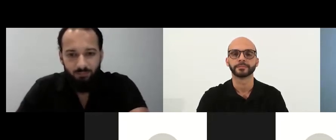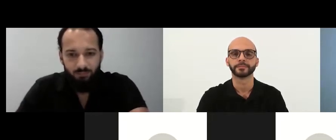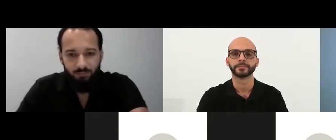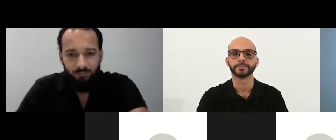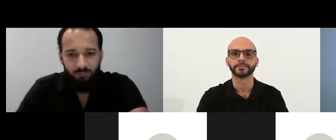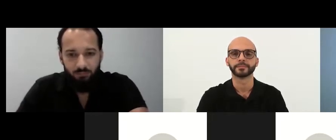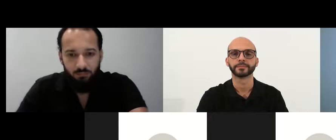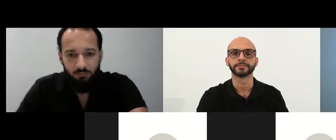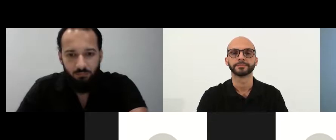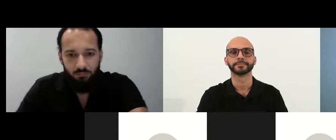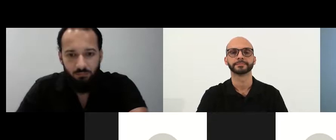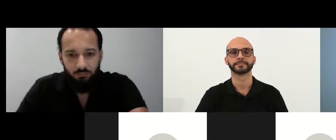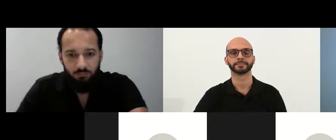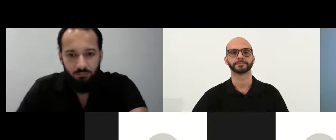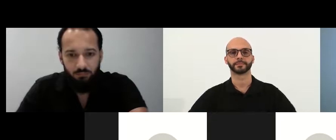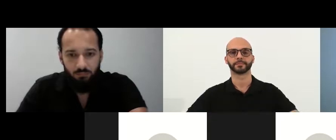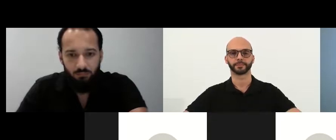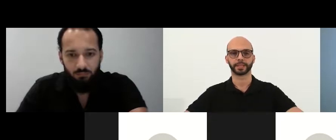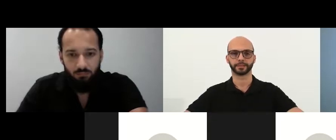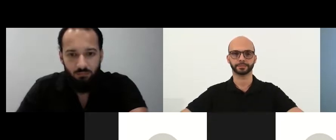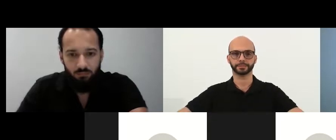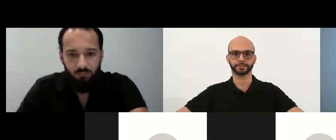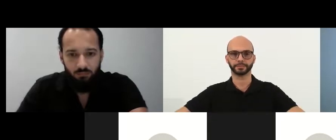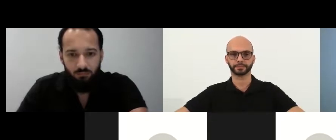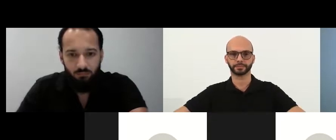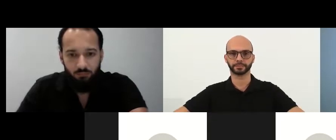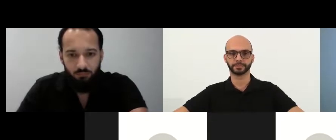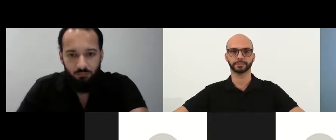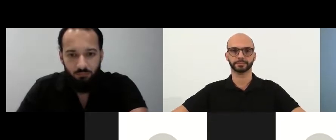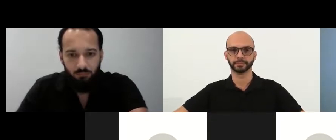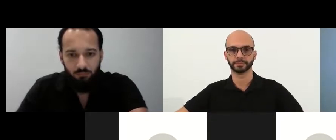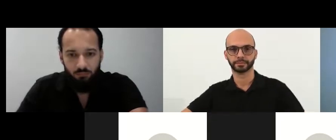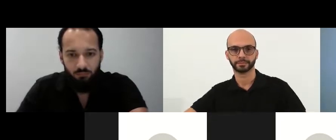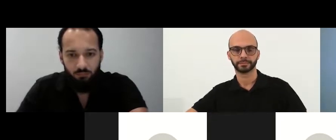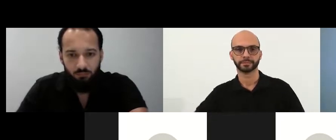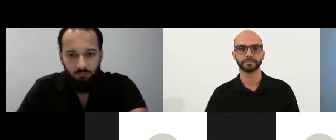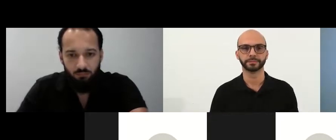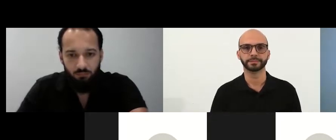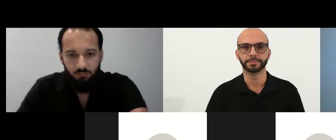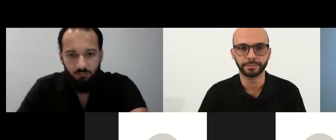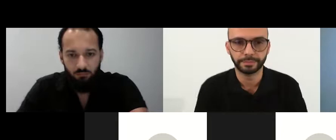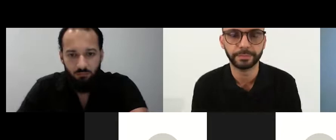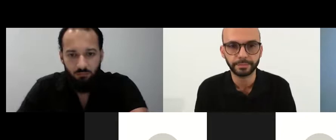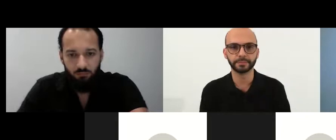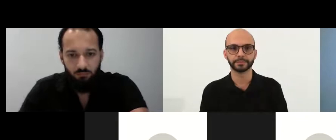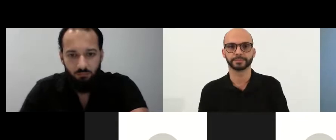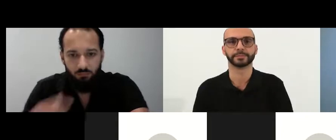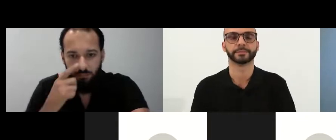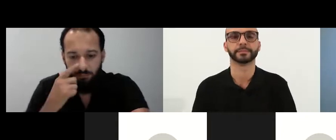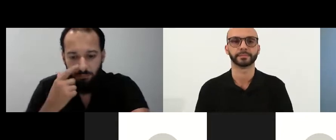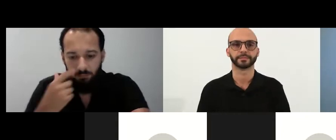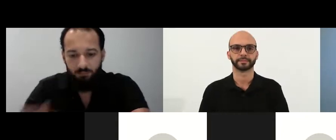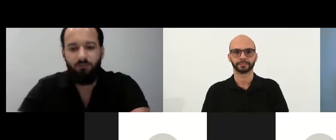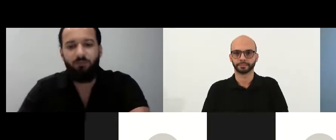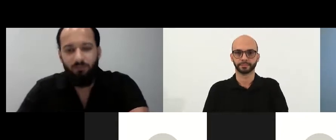trabalhando, eu, né, assistindo às aulas, após o que aconteceu com a paralisação por conta